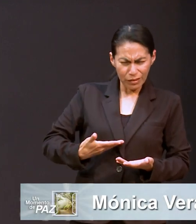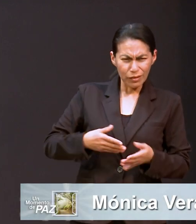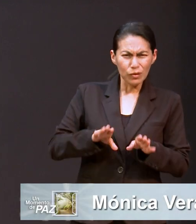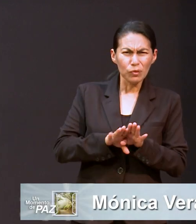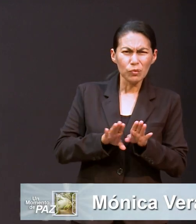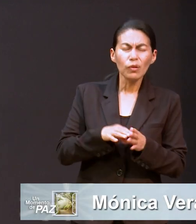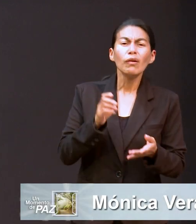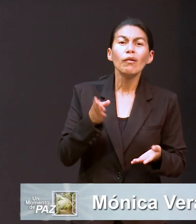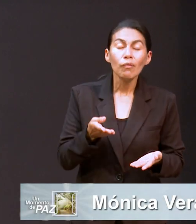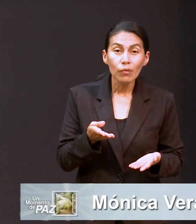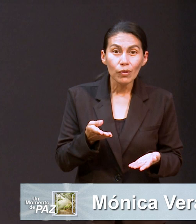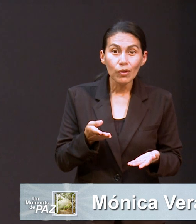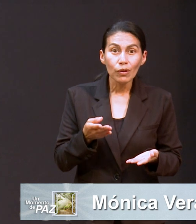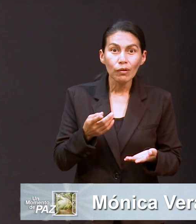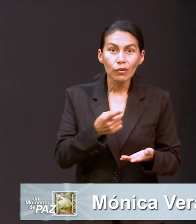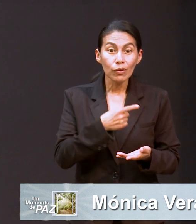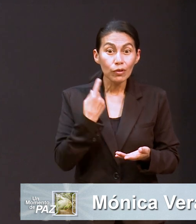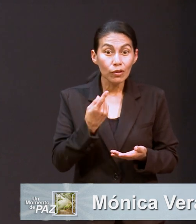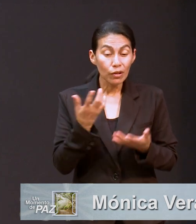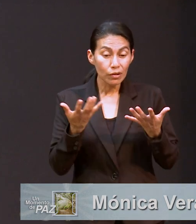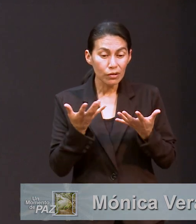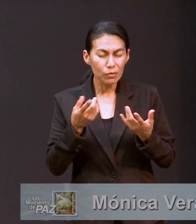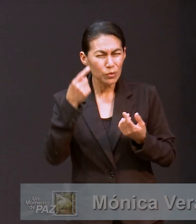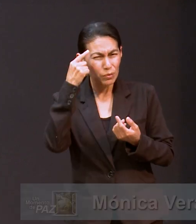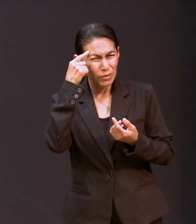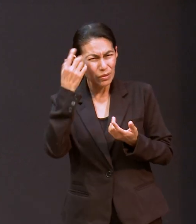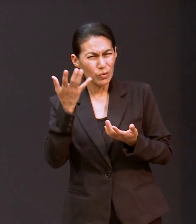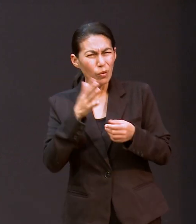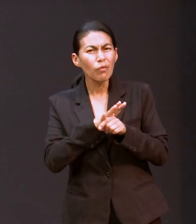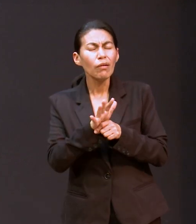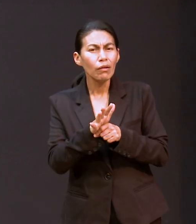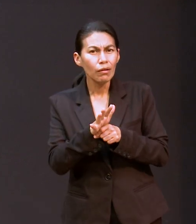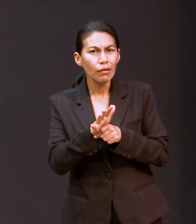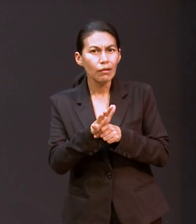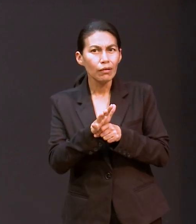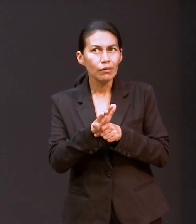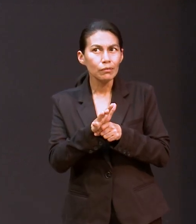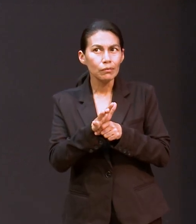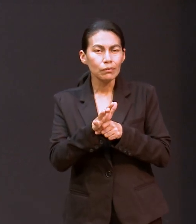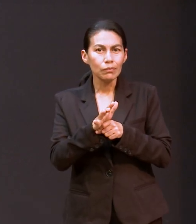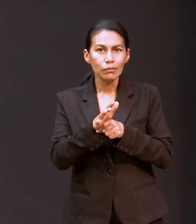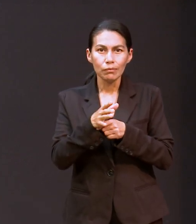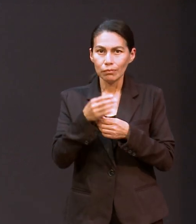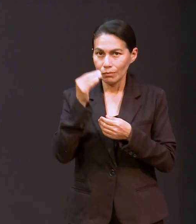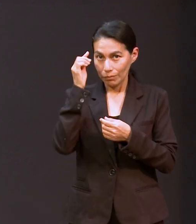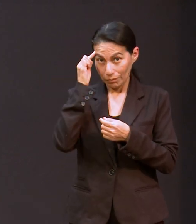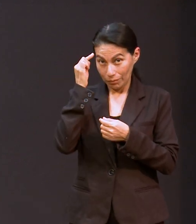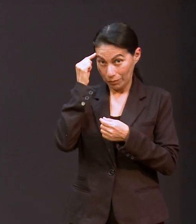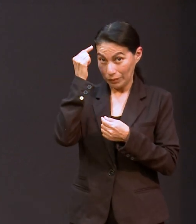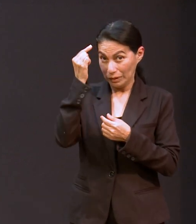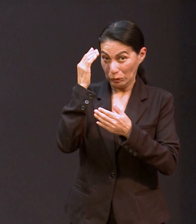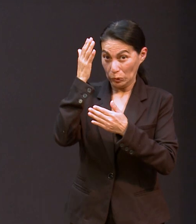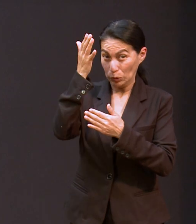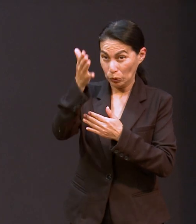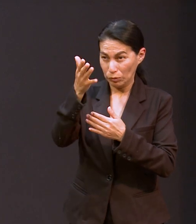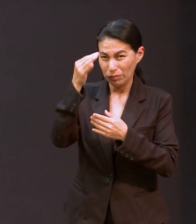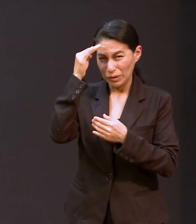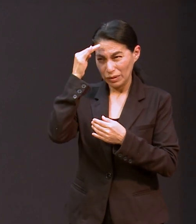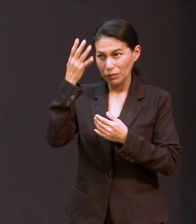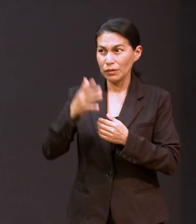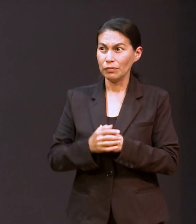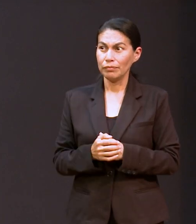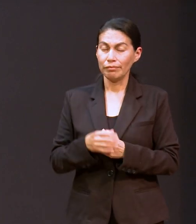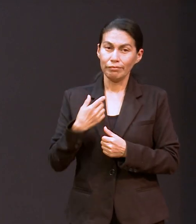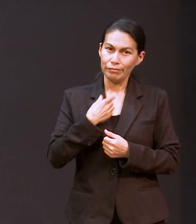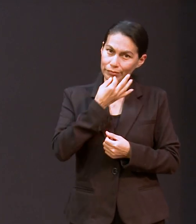Quiénes somos Cuáles son nuestras actitudes Cuáles son nuestros sueños pues